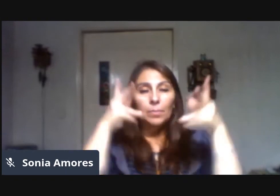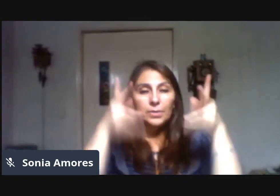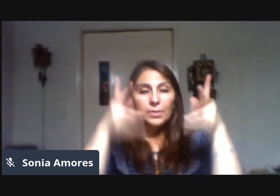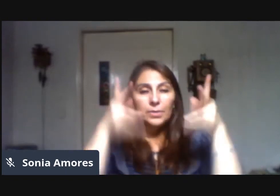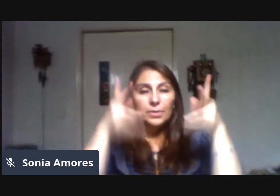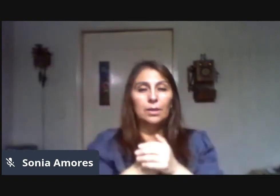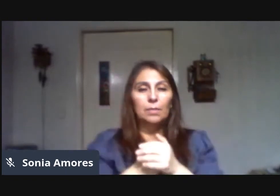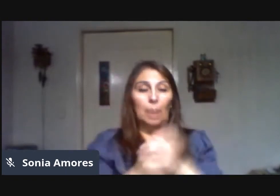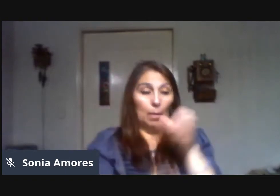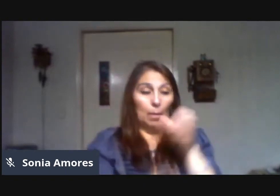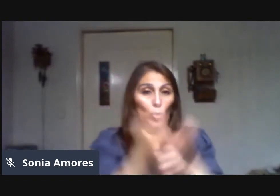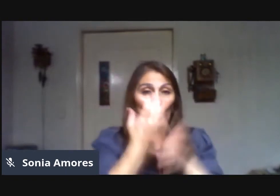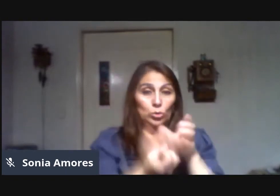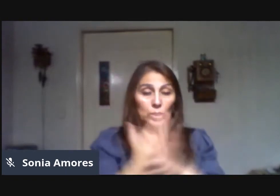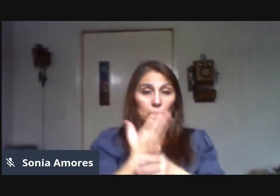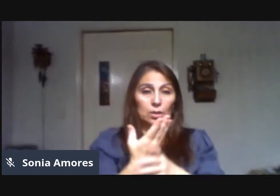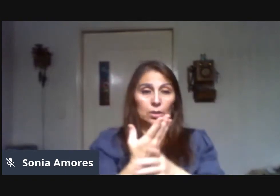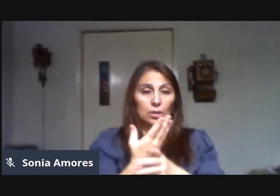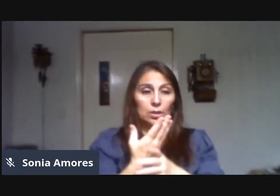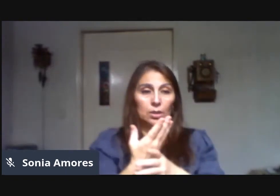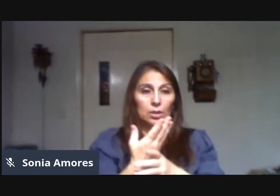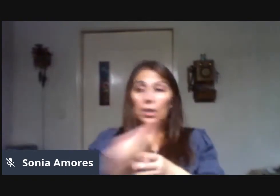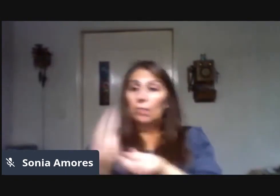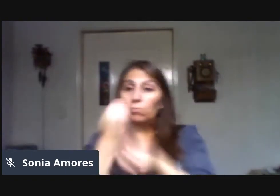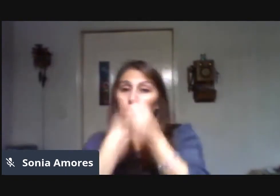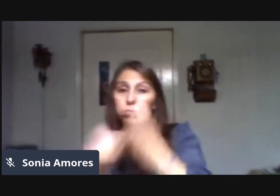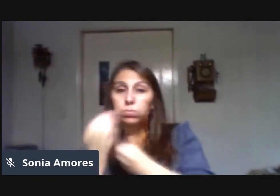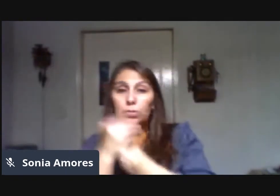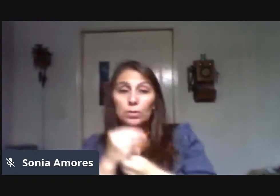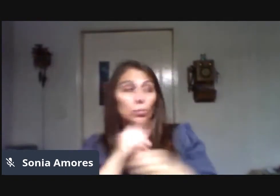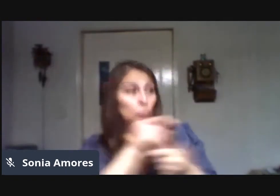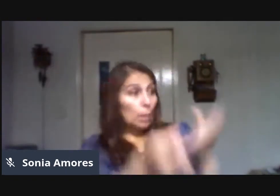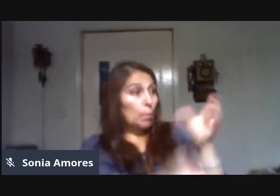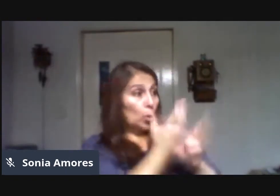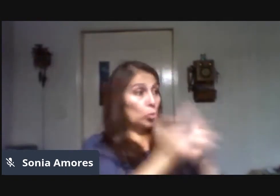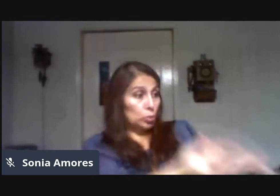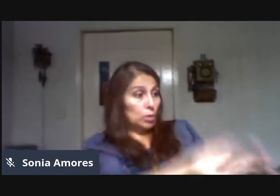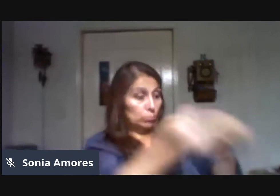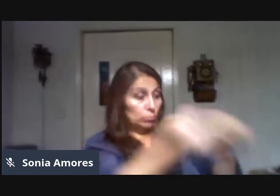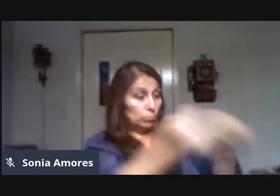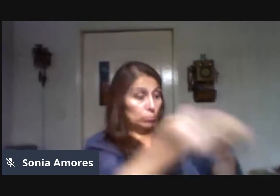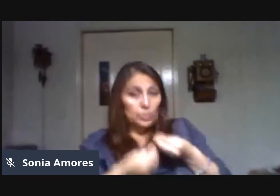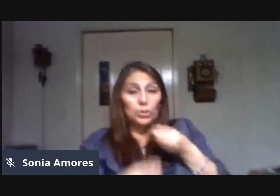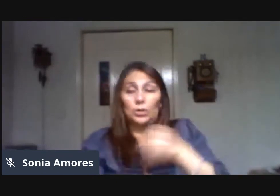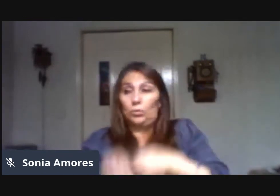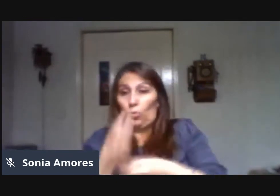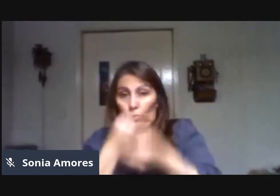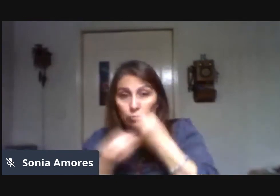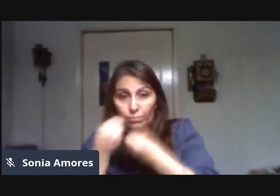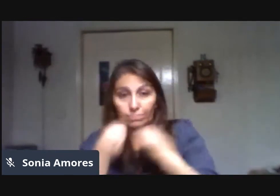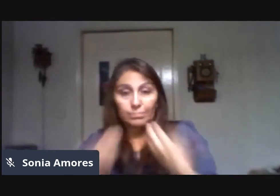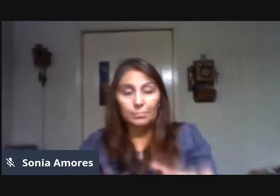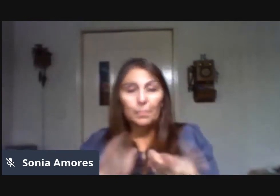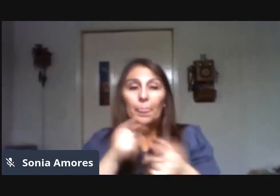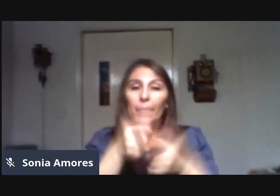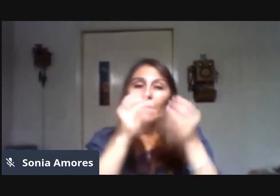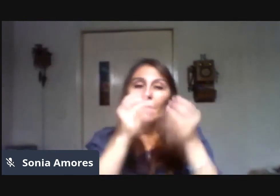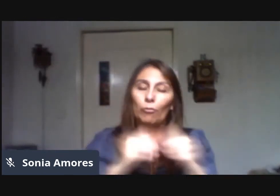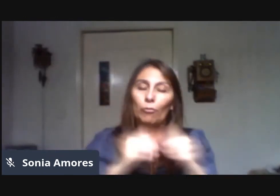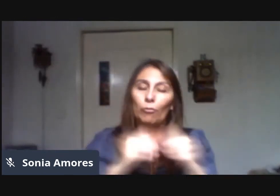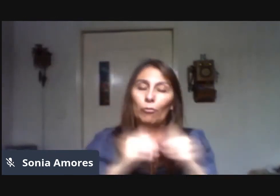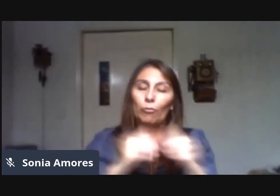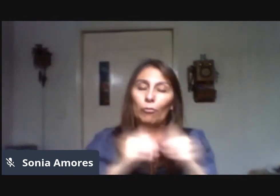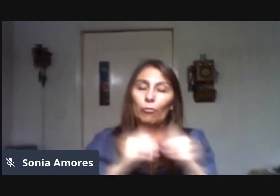que nosotros los campesinos y campesinas producimos. En ese sentido tenemos que trabajarle. Y también miraba una de las